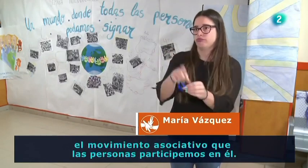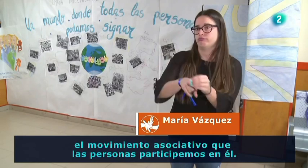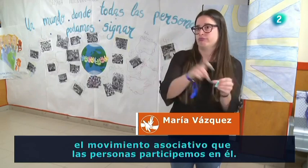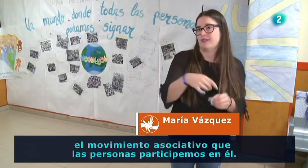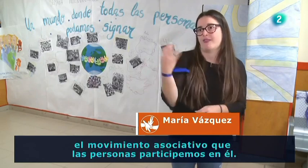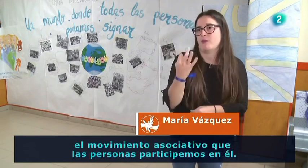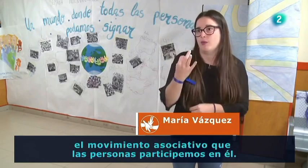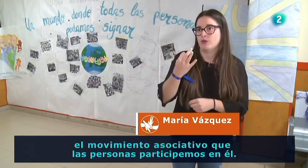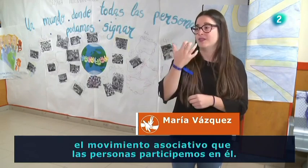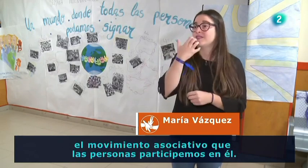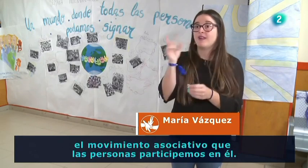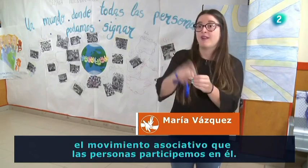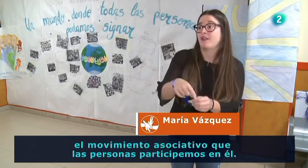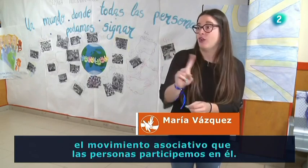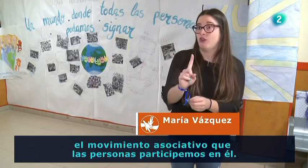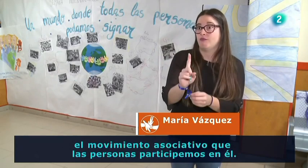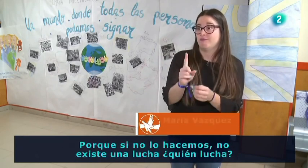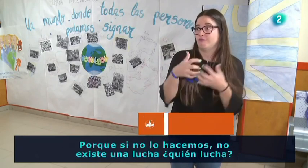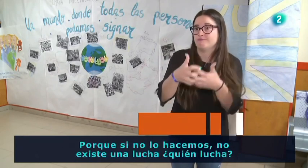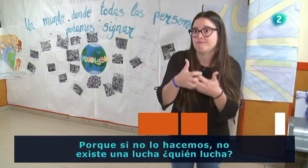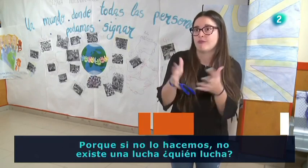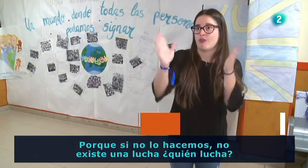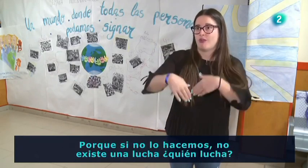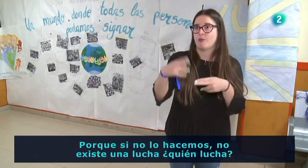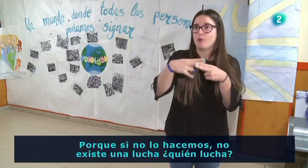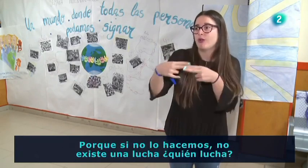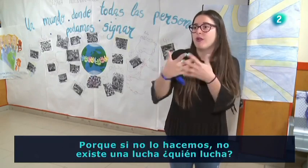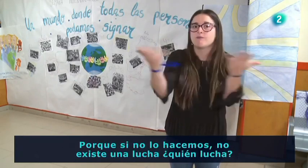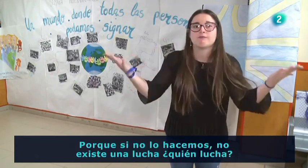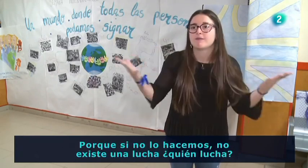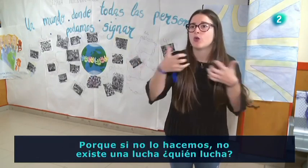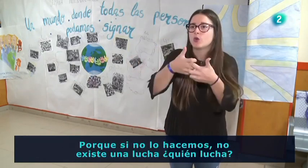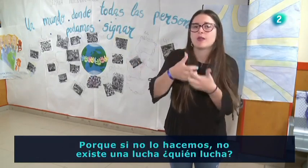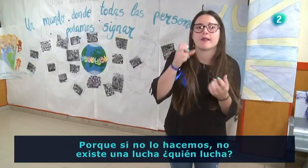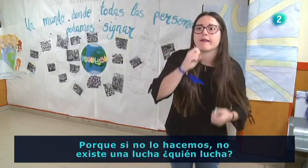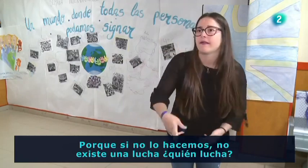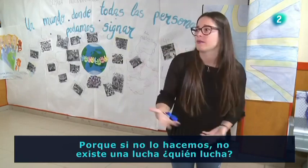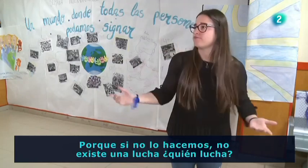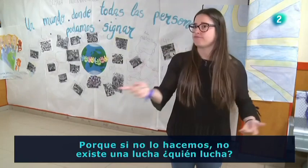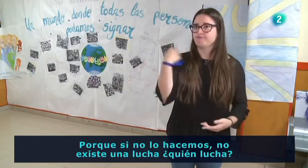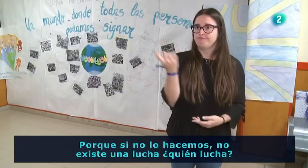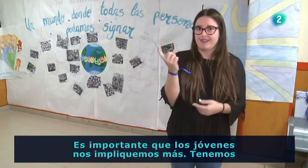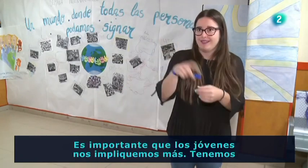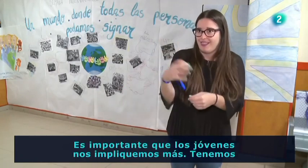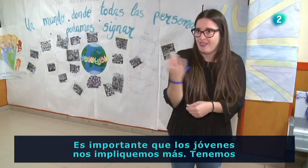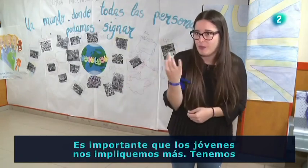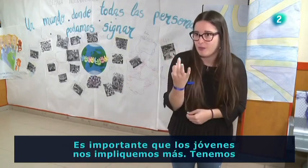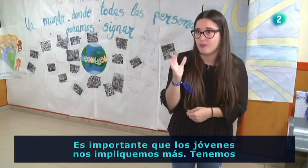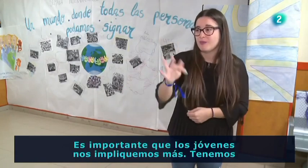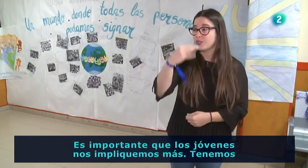que los jóvenes participemos en él. Porque si no lo hacemos, no existe una lucha. ¿Quién lucha? Es importante que los jóvenes